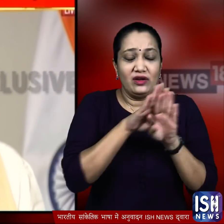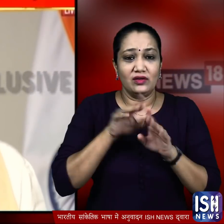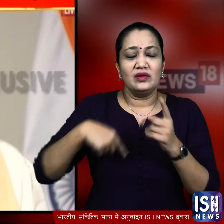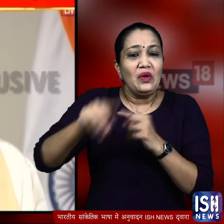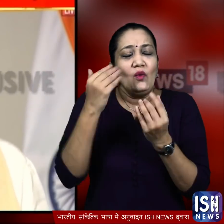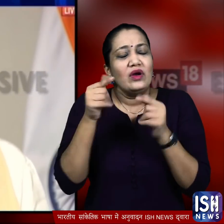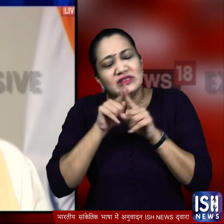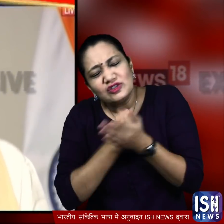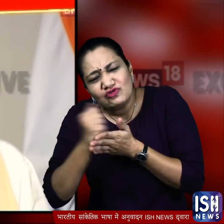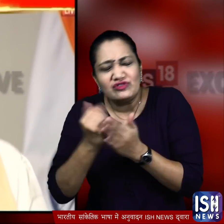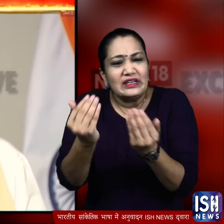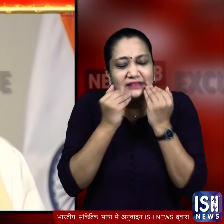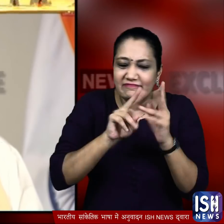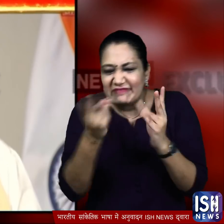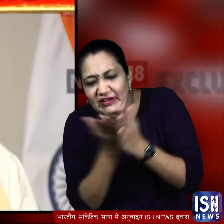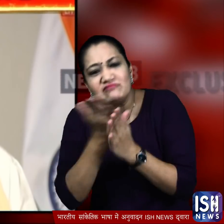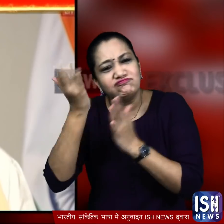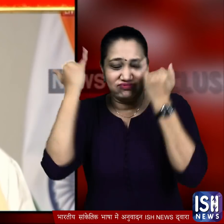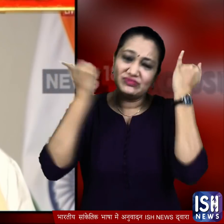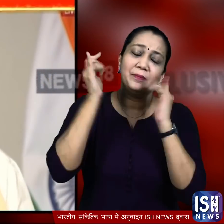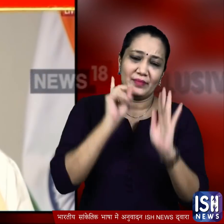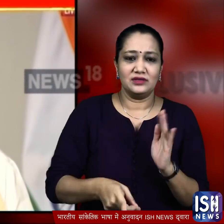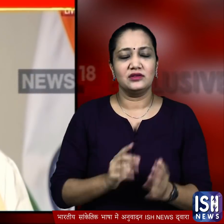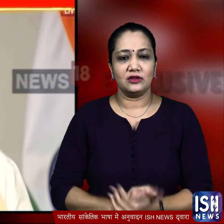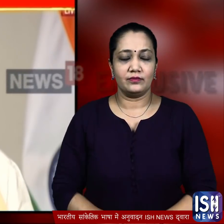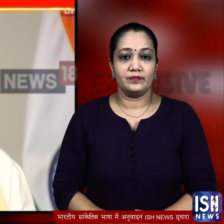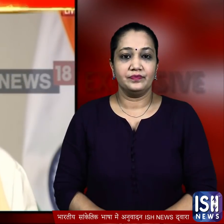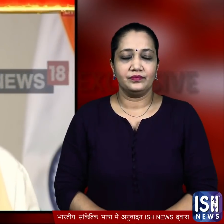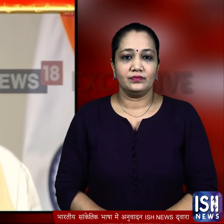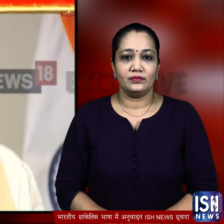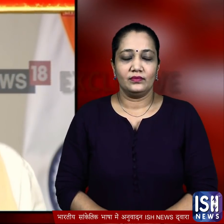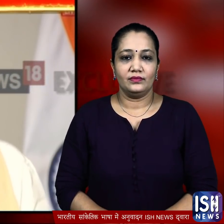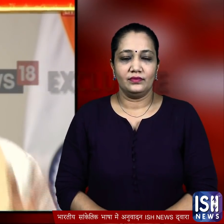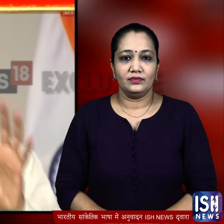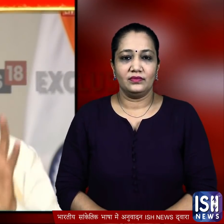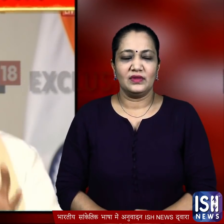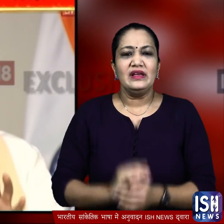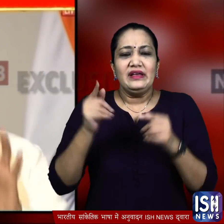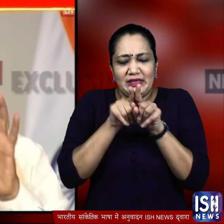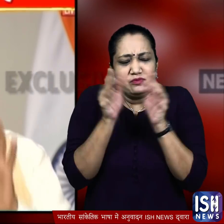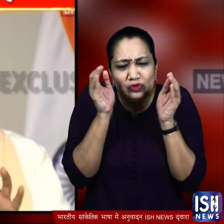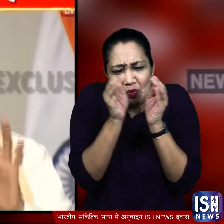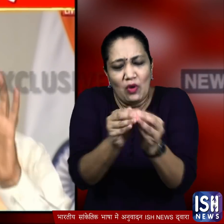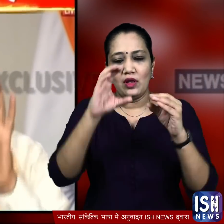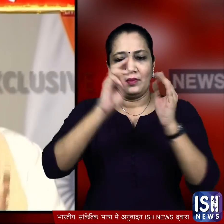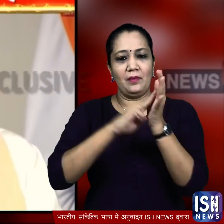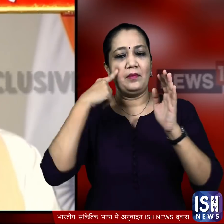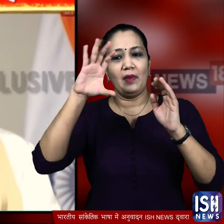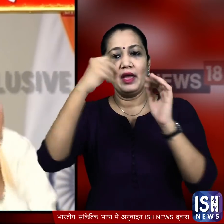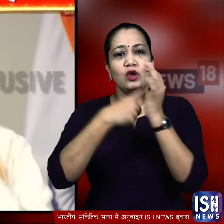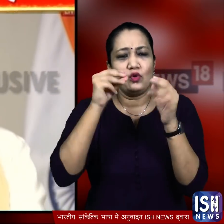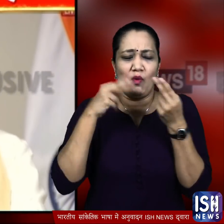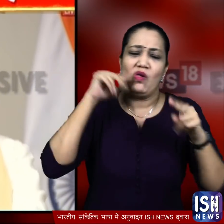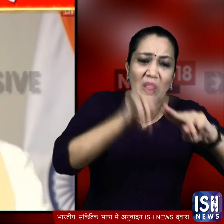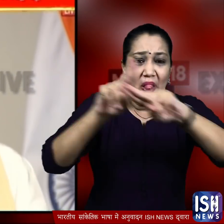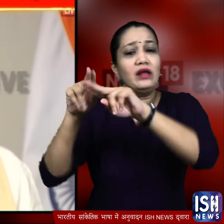लॉकडाउन से बचने की भरपूर कोशिश करनी है और माइक्रो कंटेनमेंट जोन पर